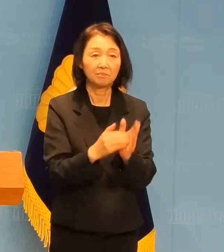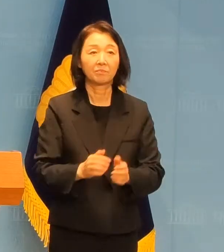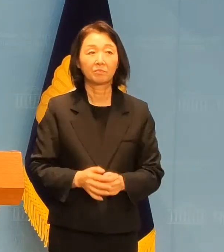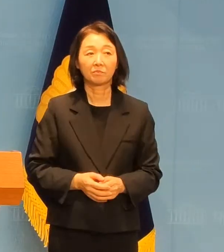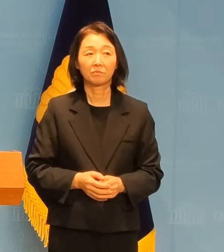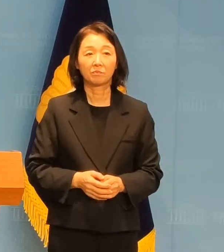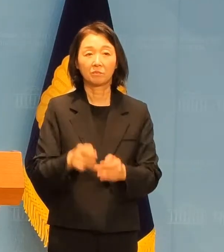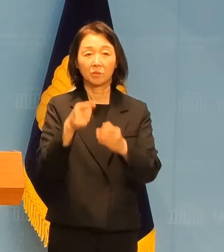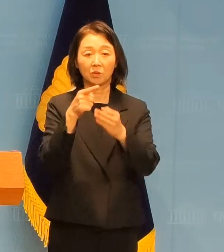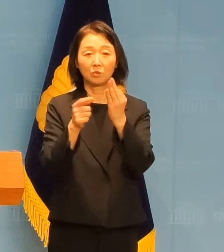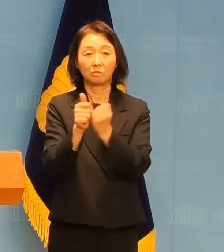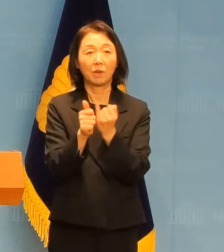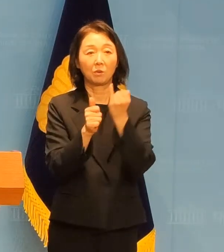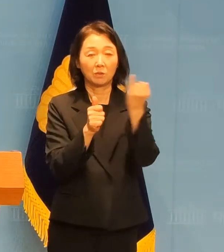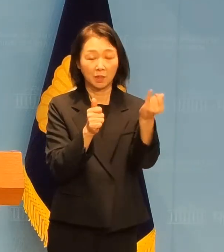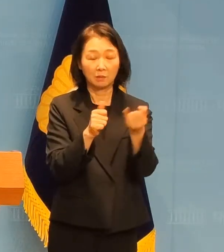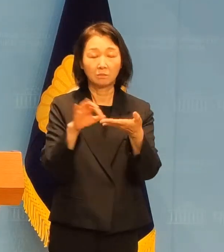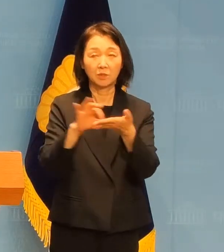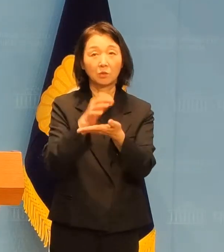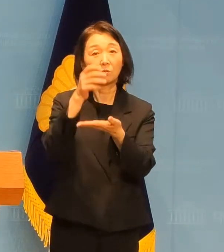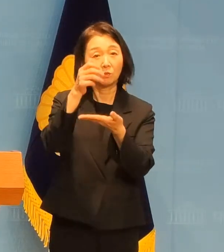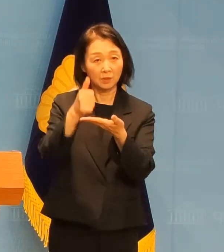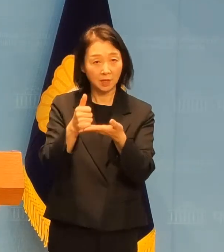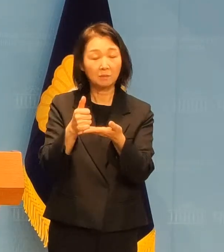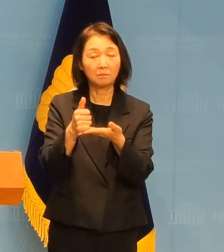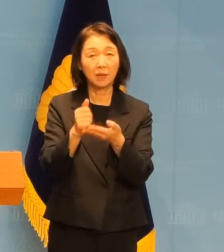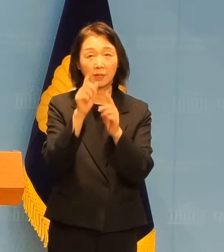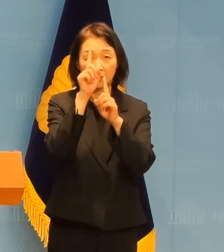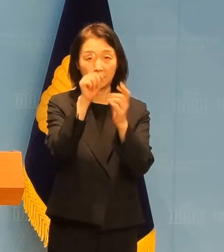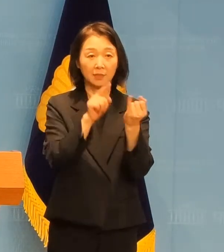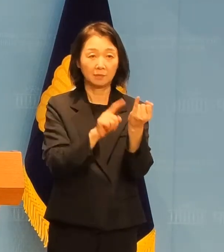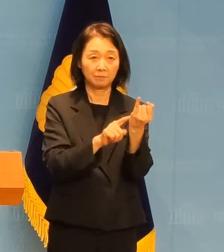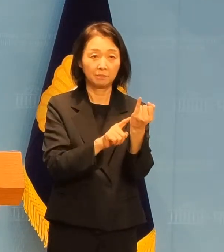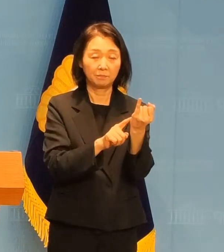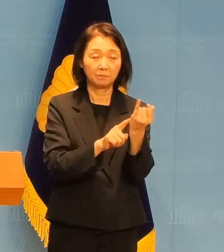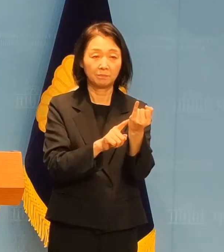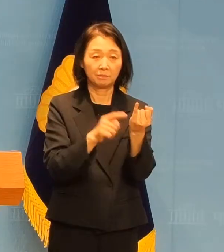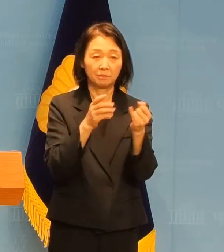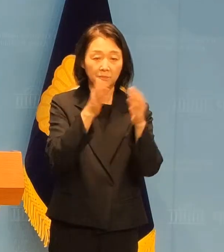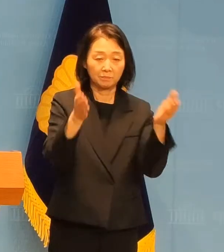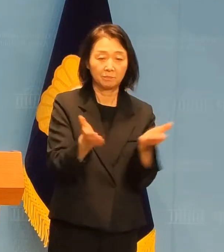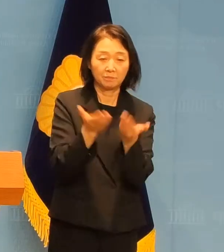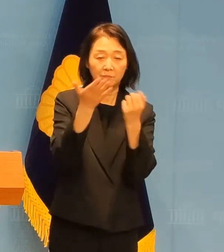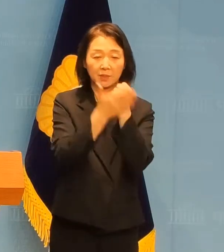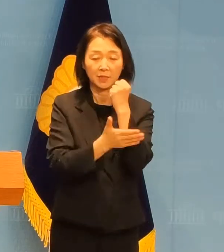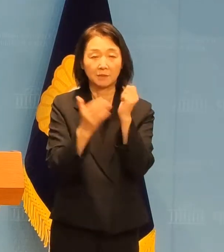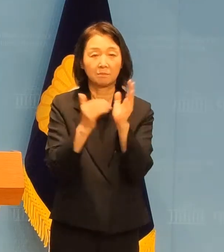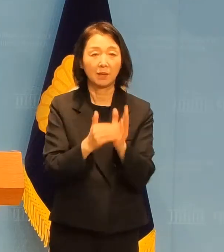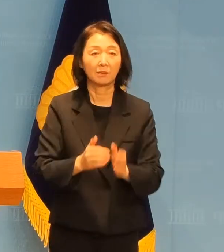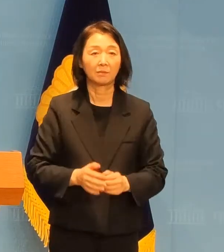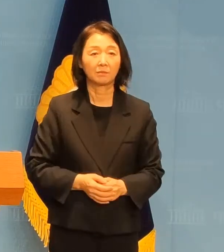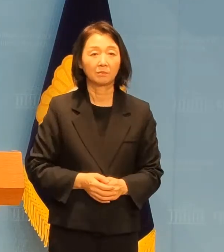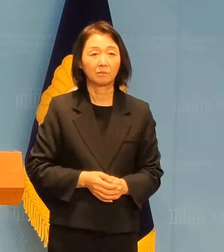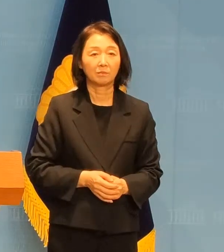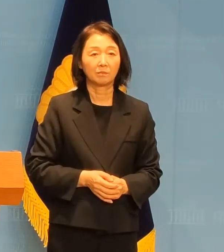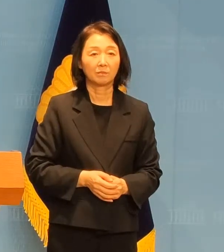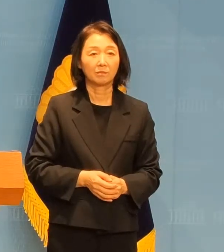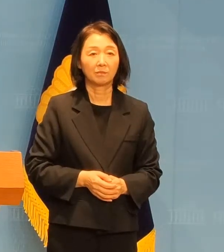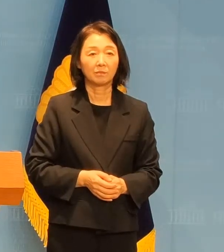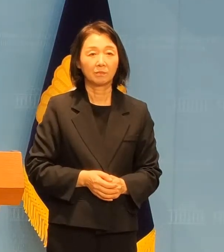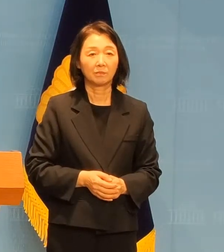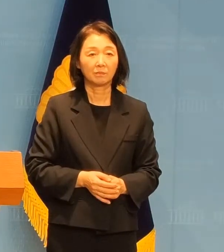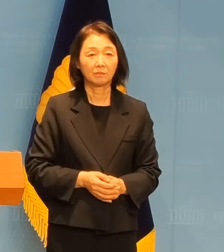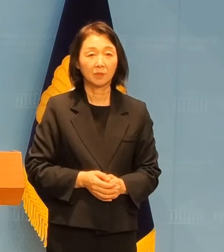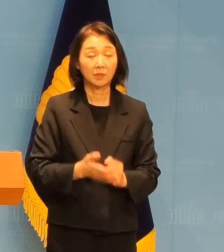본부장의 배우자인 재정국장 이 씨가 두 상자의 사진을 찍어 놓은 것입니다.